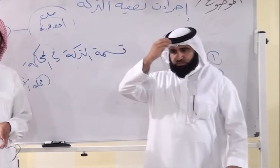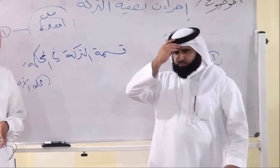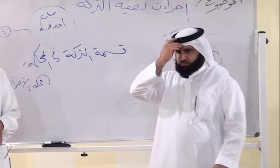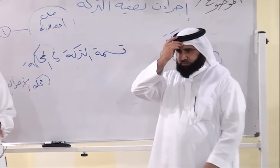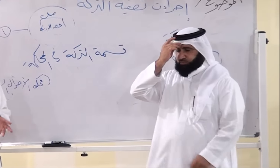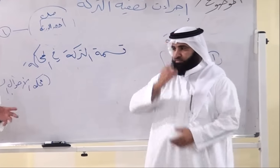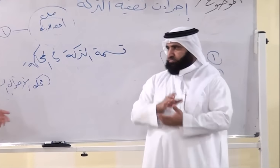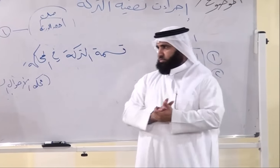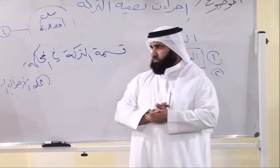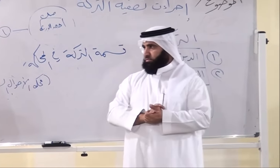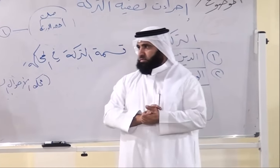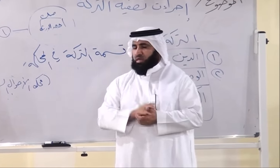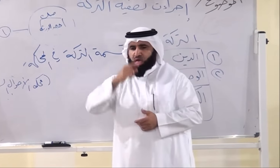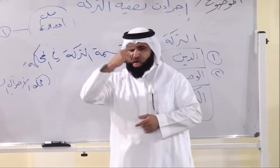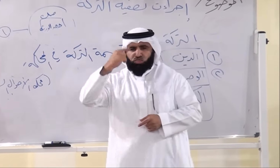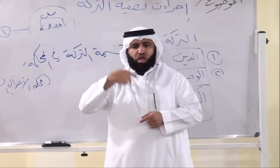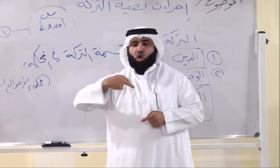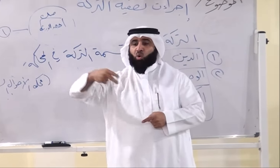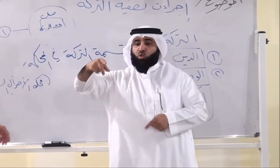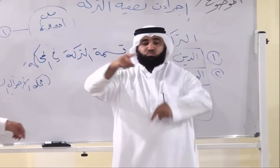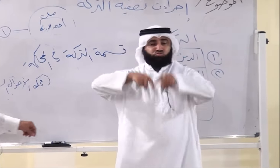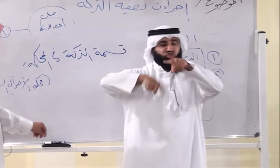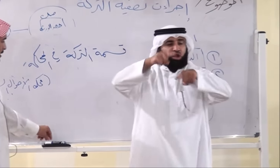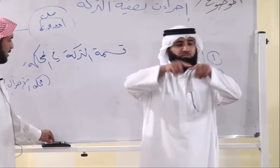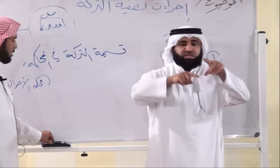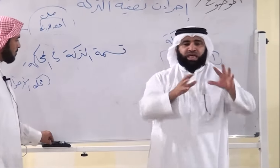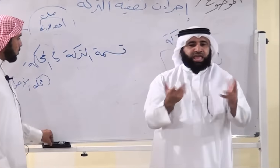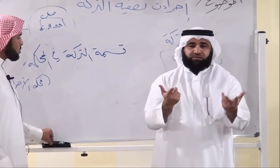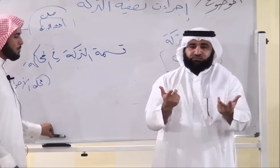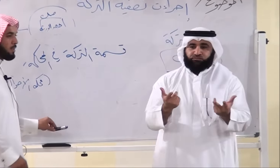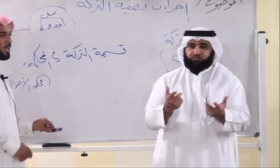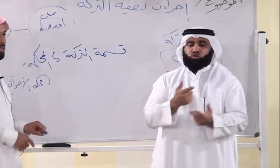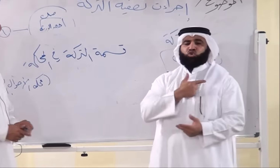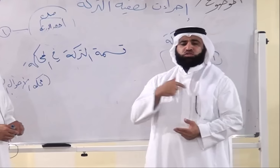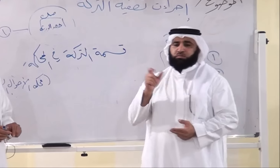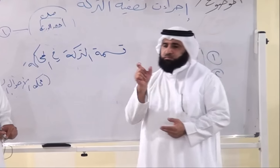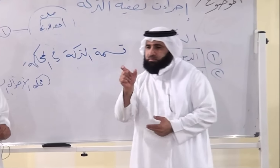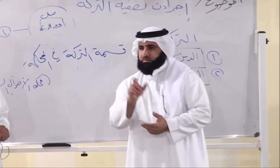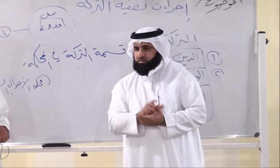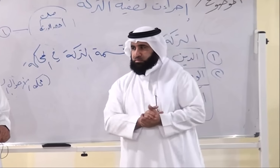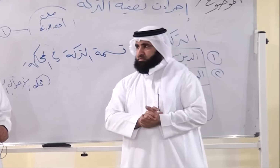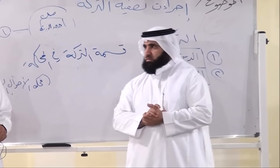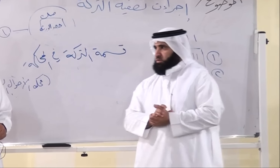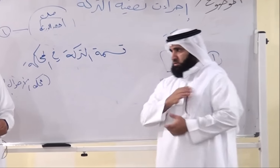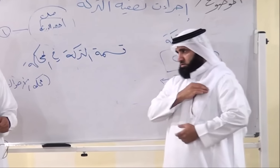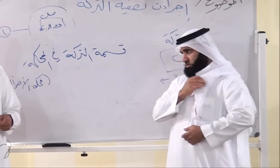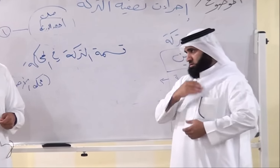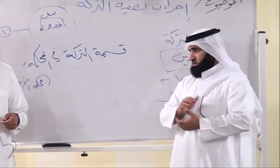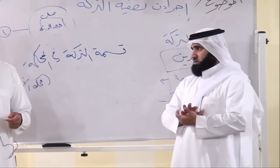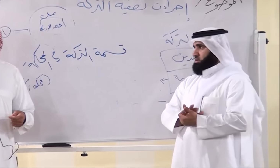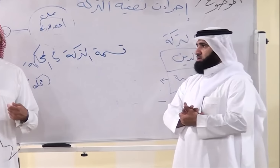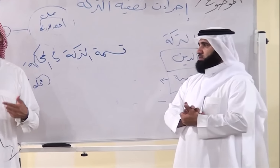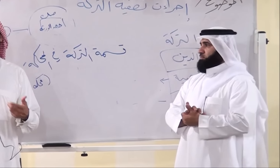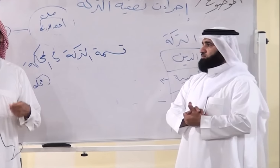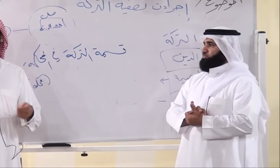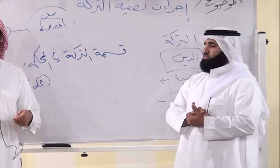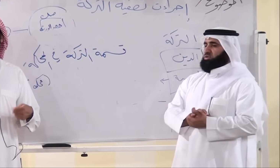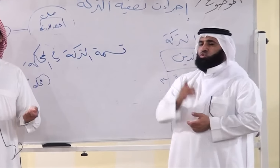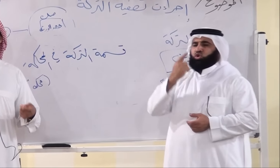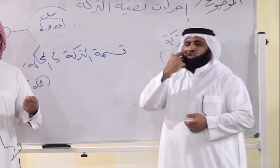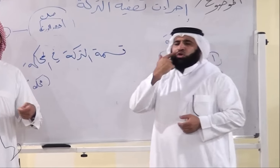المعتاد لما يحصل الخلافات بين الورثة يعين ما يسمى بالمصفي. طبعا لاحظوا